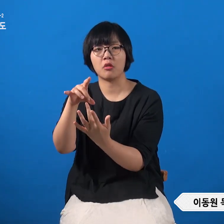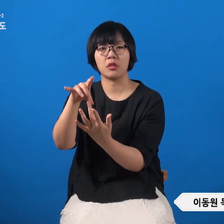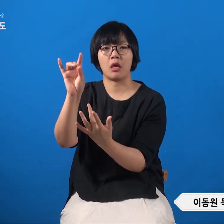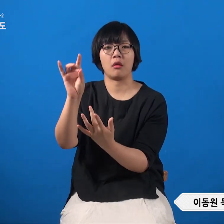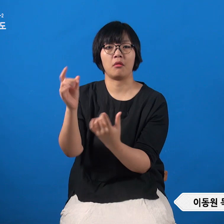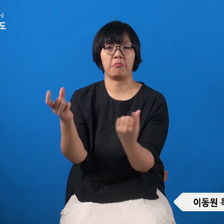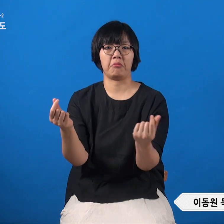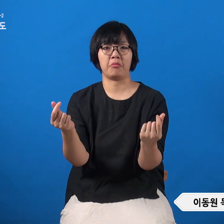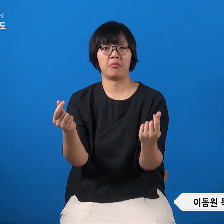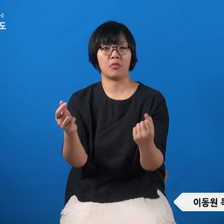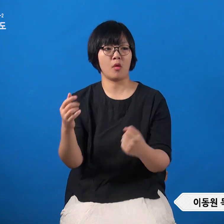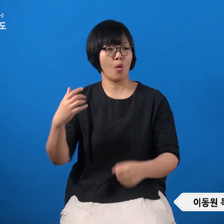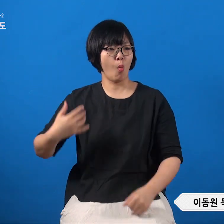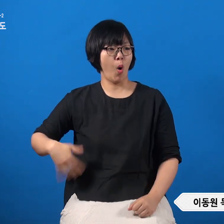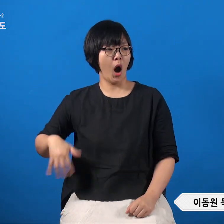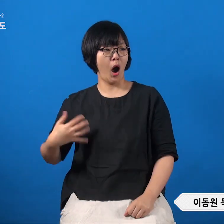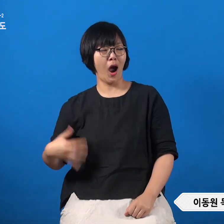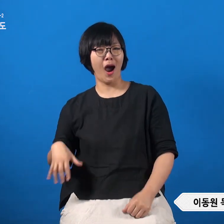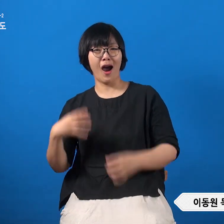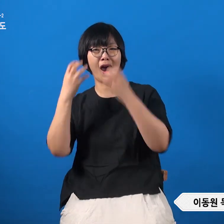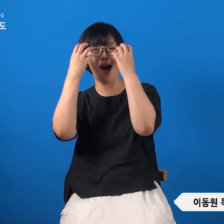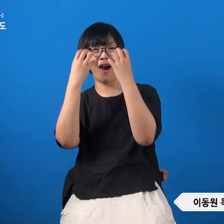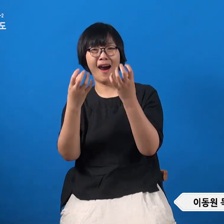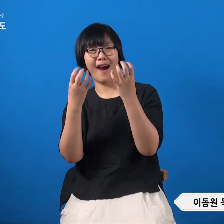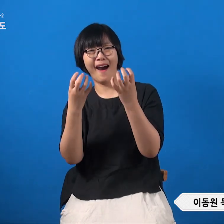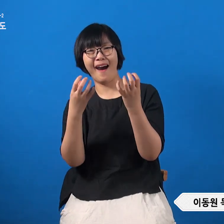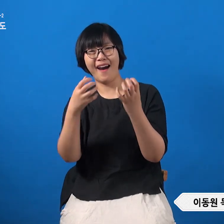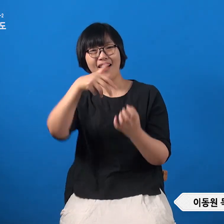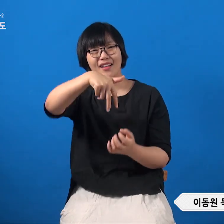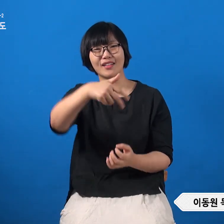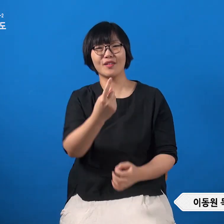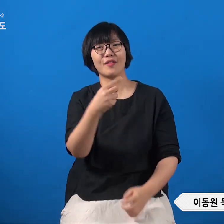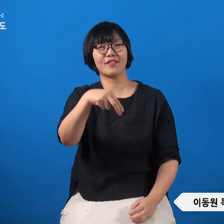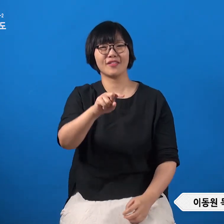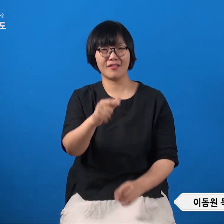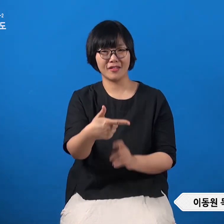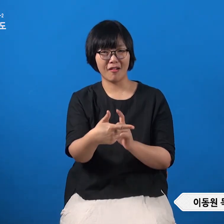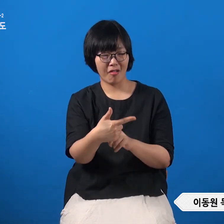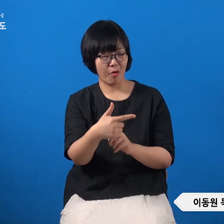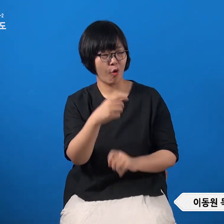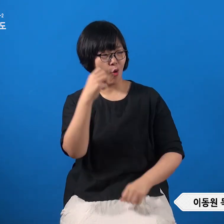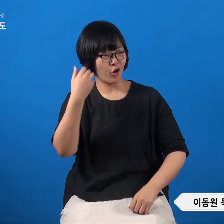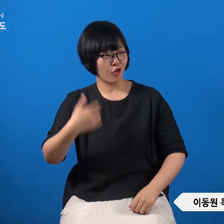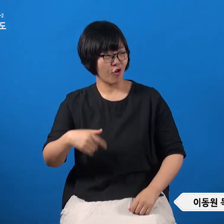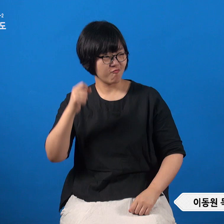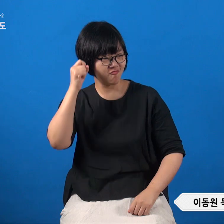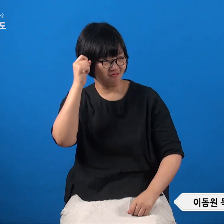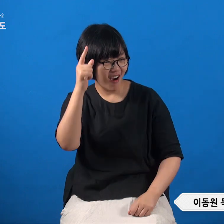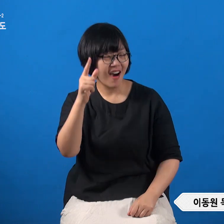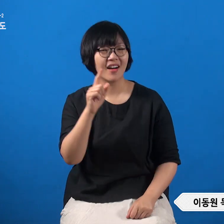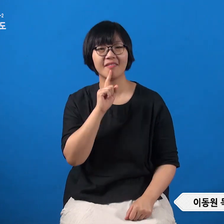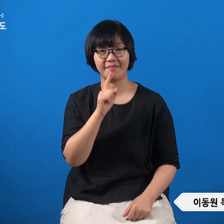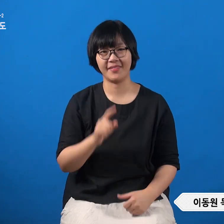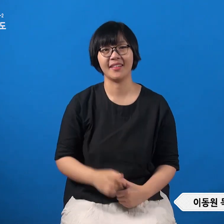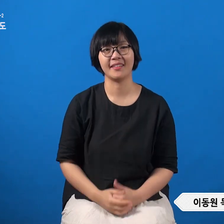막힌 영감이 들어가 있는 단어가 조선이다. 조선.